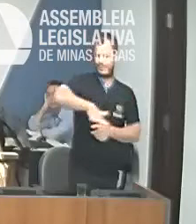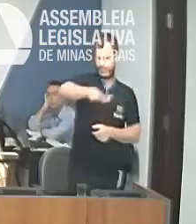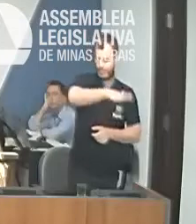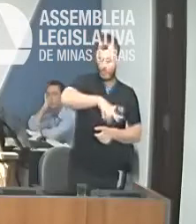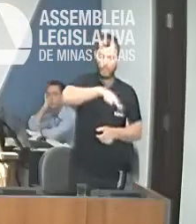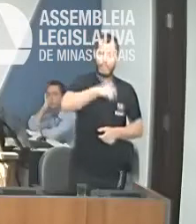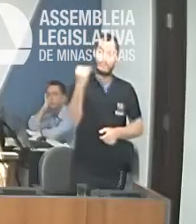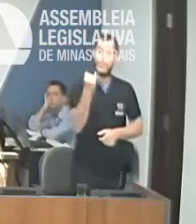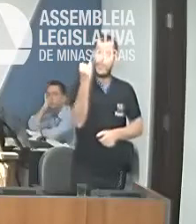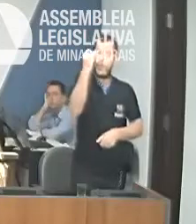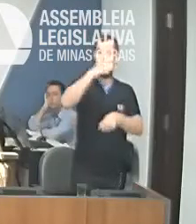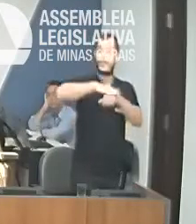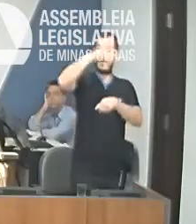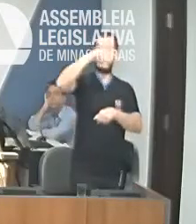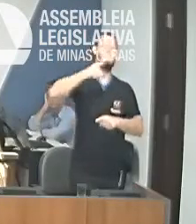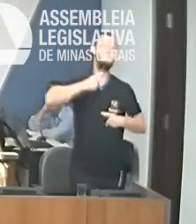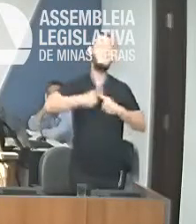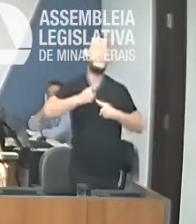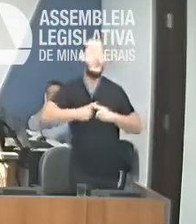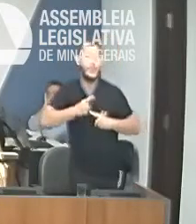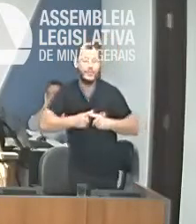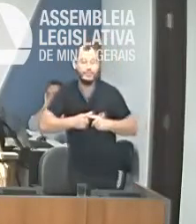o lazer